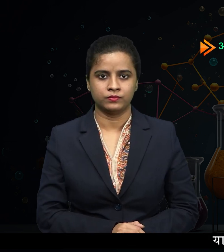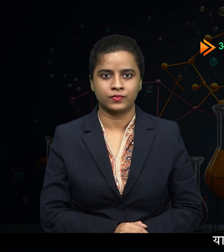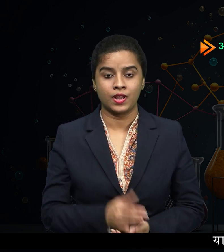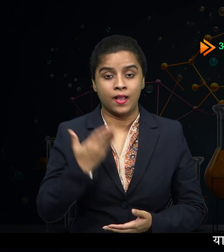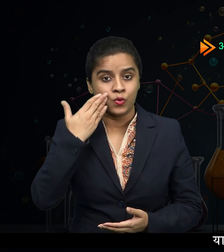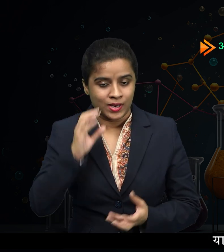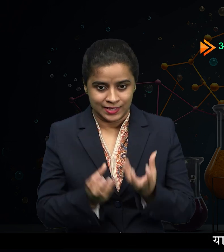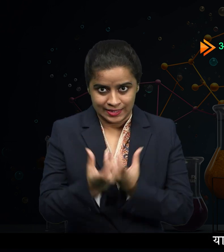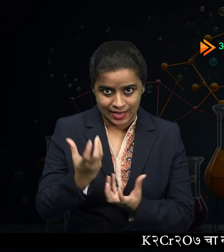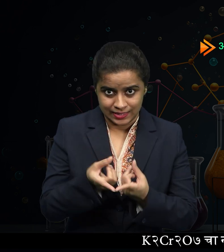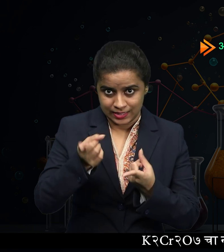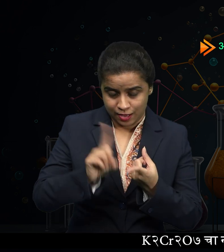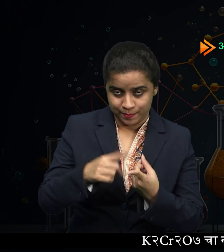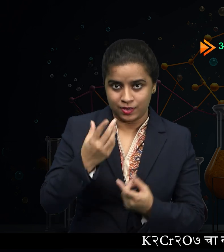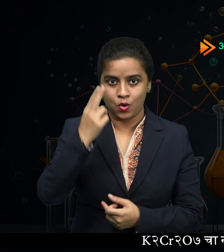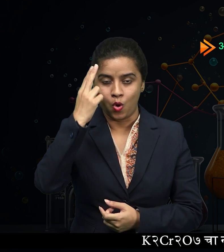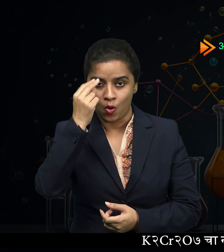या प्रतिक्रियेदरम्यान